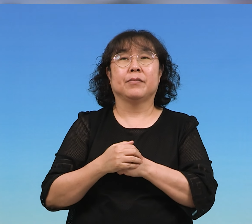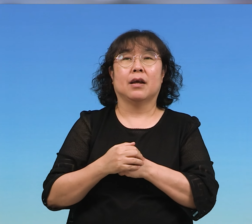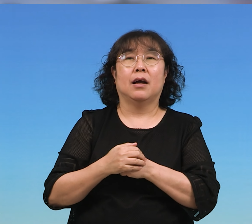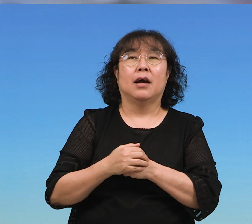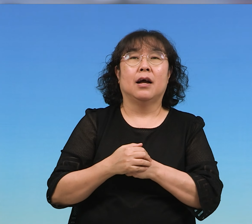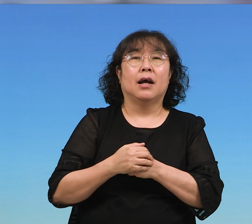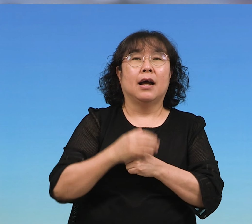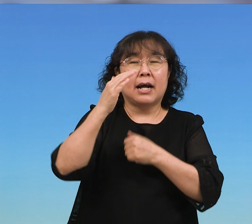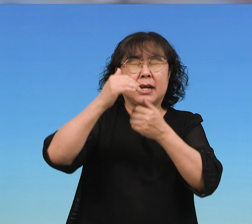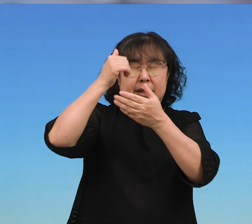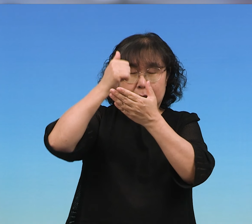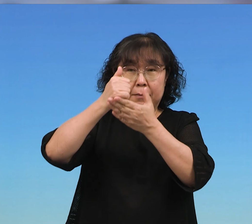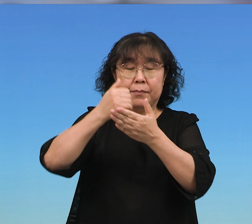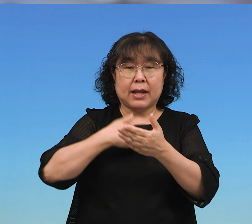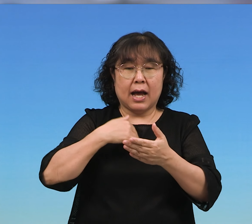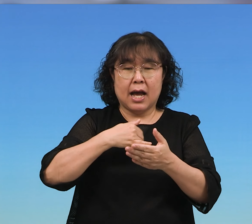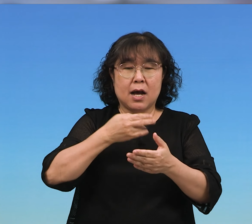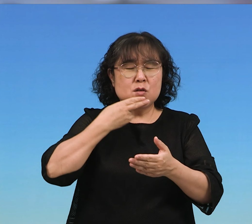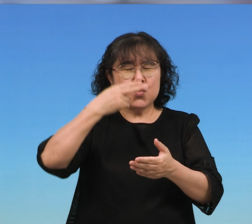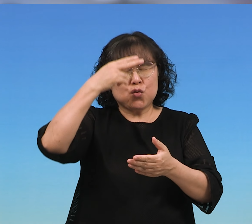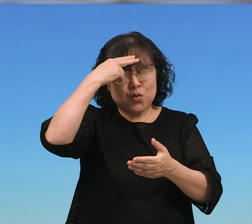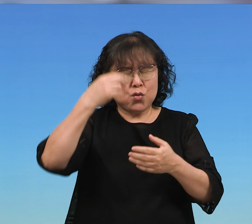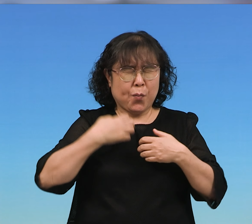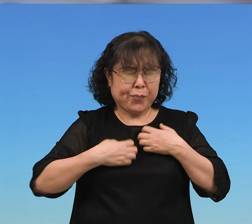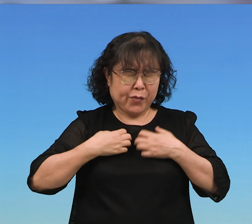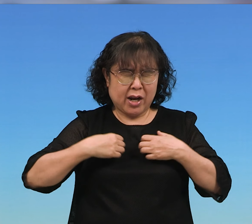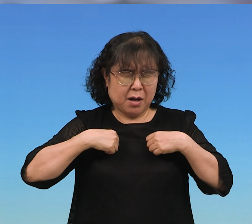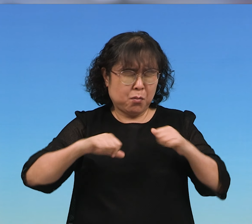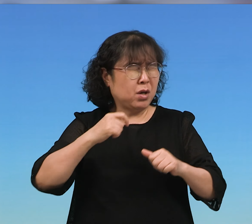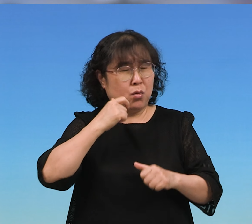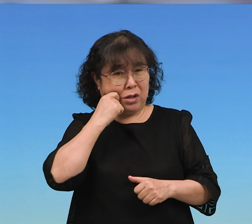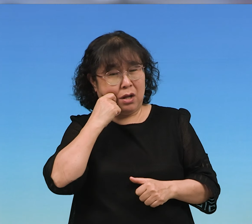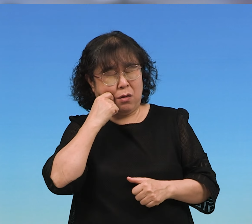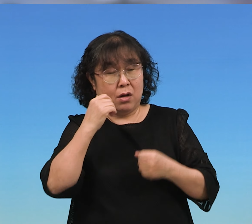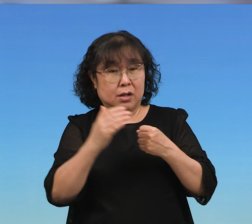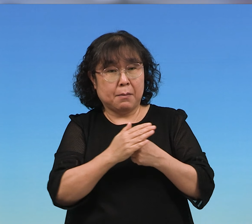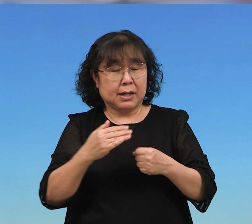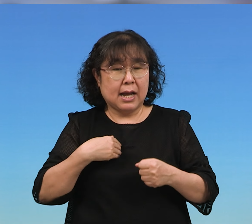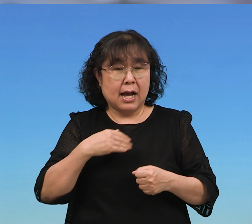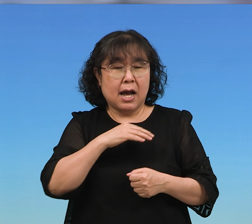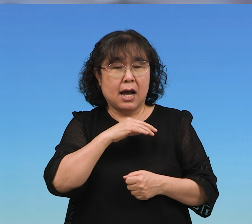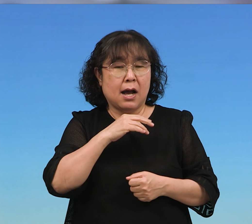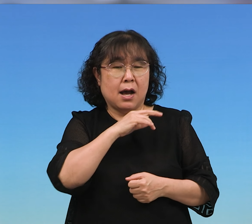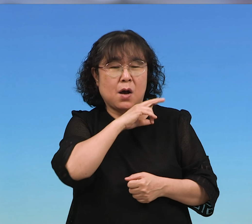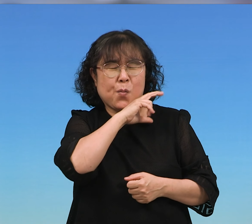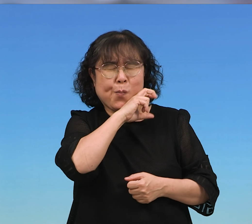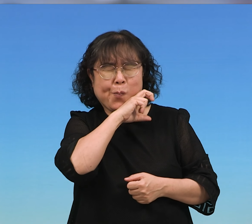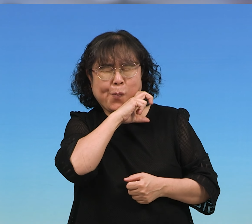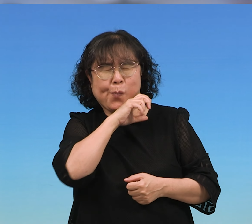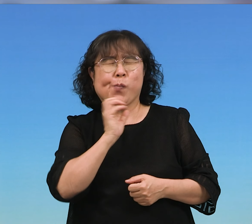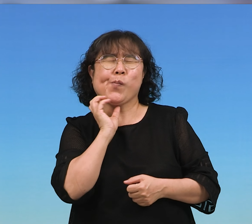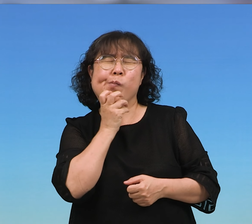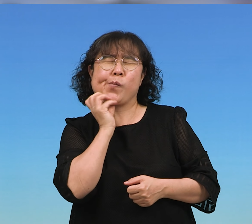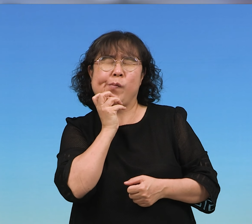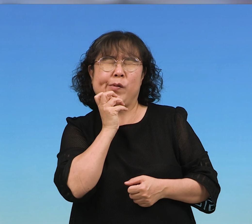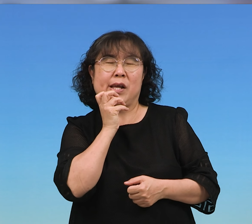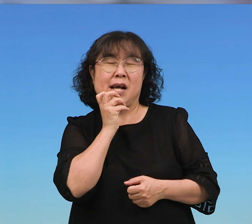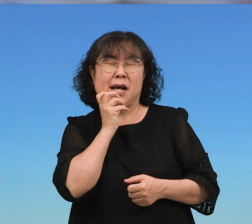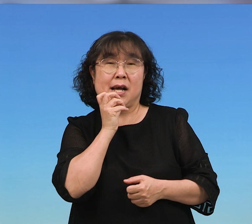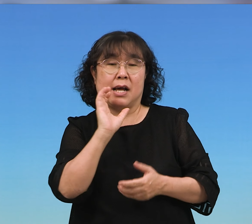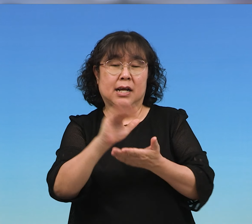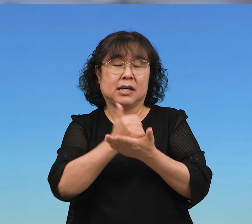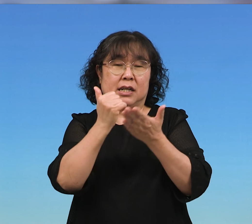그래가지고 뭐 한때 이렇게도 막 구했답니다. 기도할 때 하나님 저는 술과 쾌락을 포기할 수 없으니 그냥 회색 크리스천으로